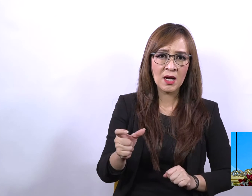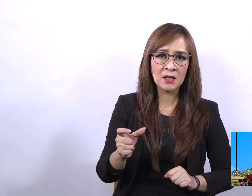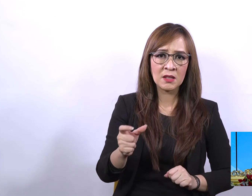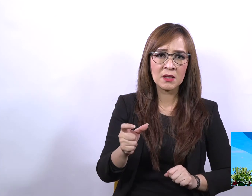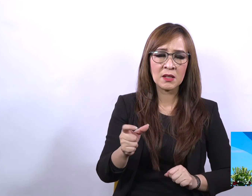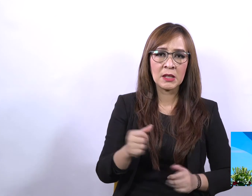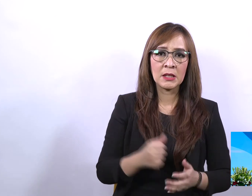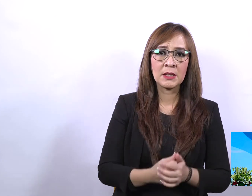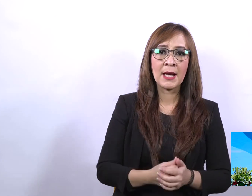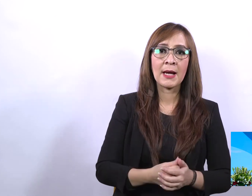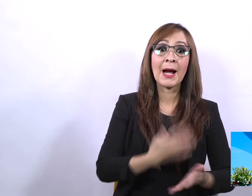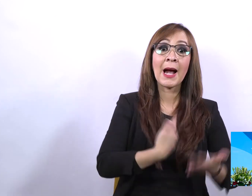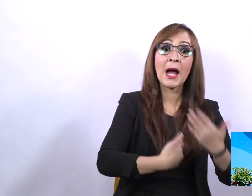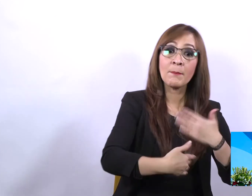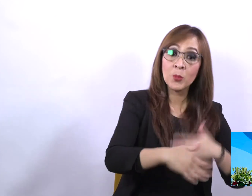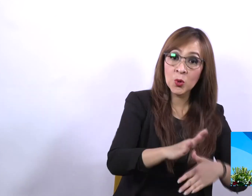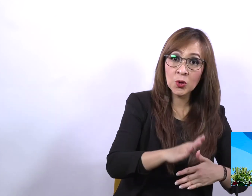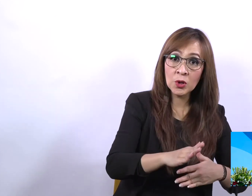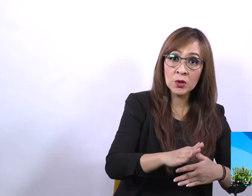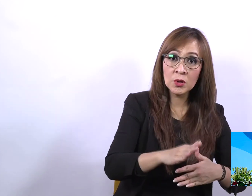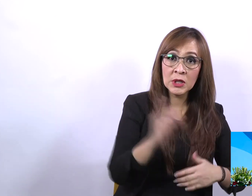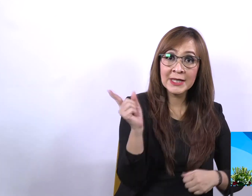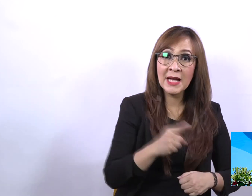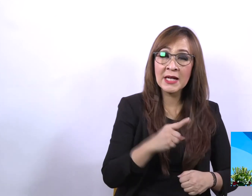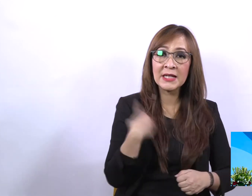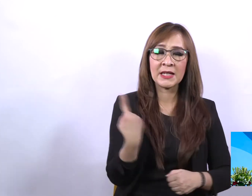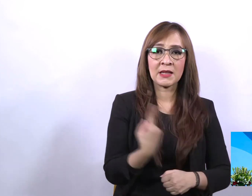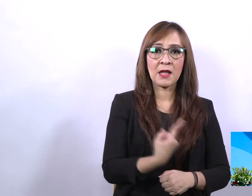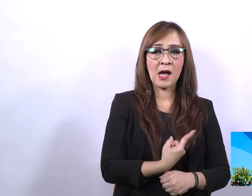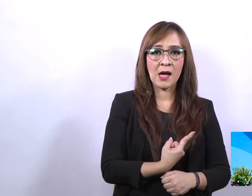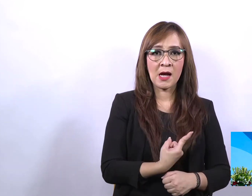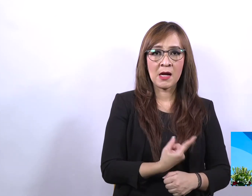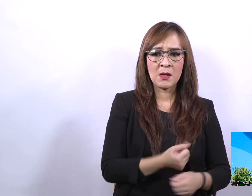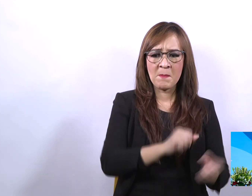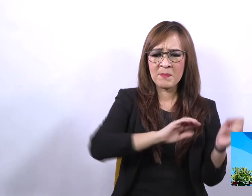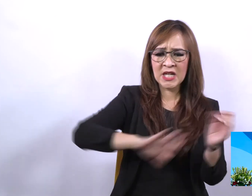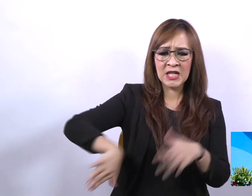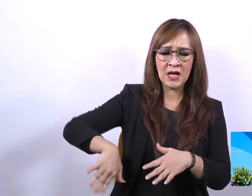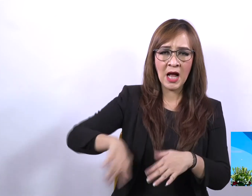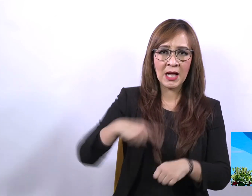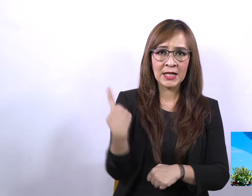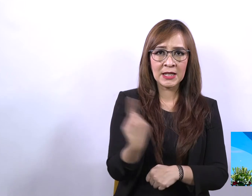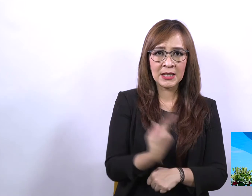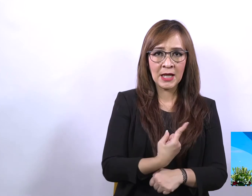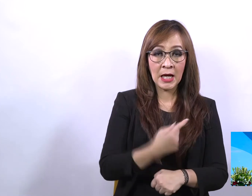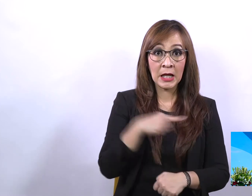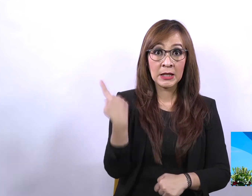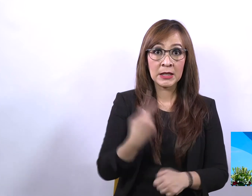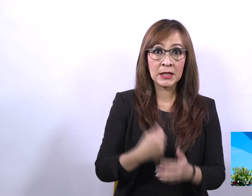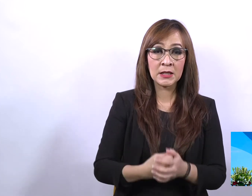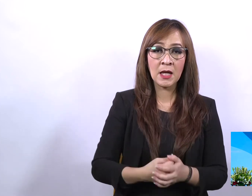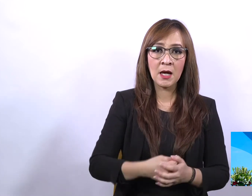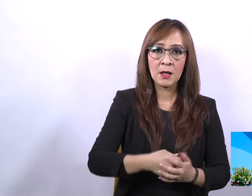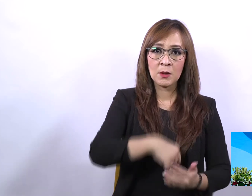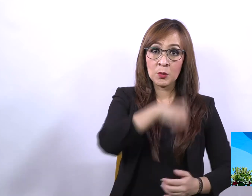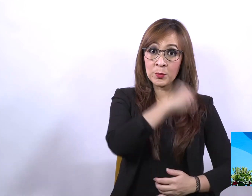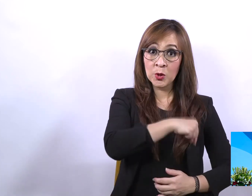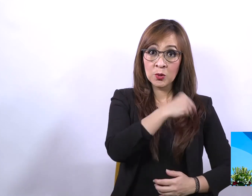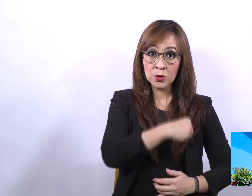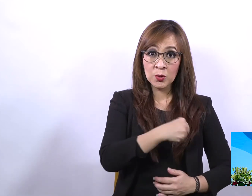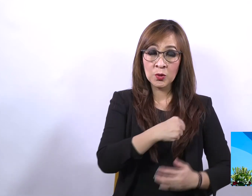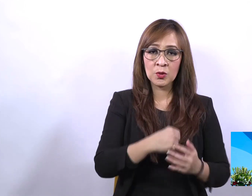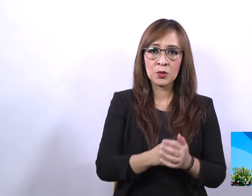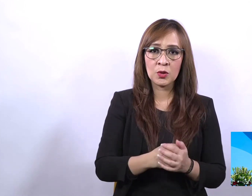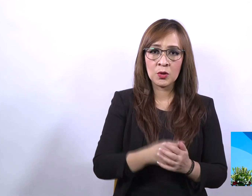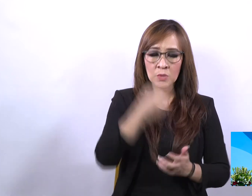ada banyak orang tinggalkan Gita Ayo kita orang beruntung Tuhan pilih kita Tuan